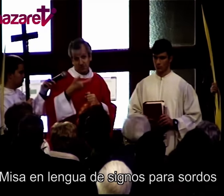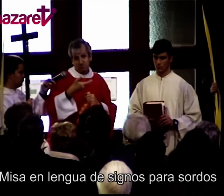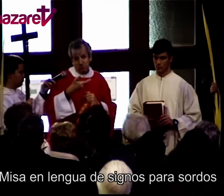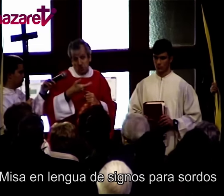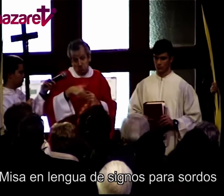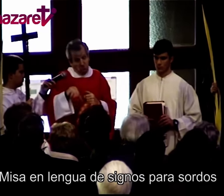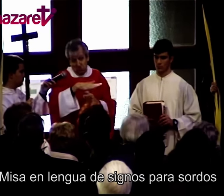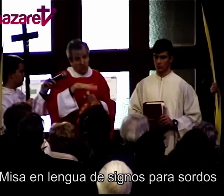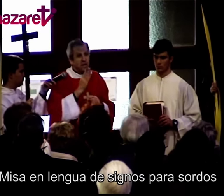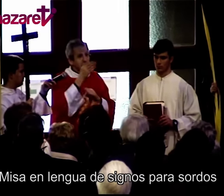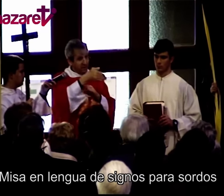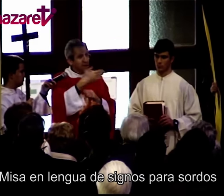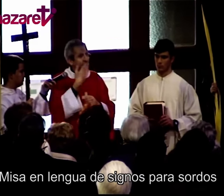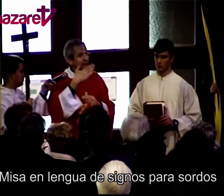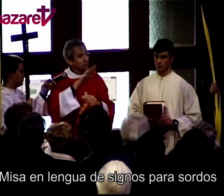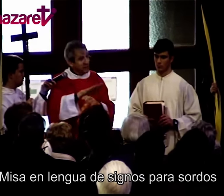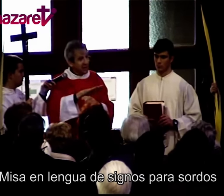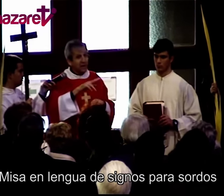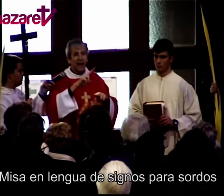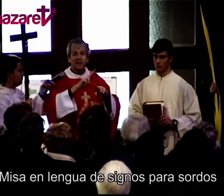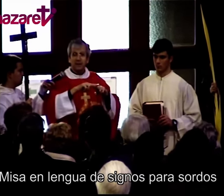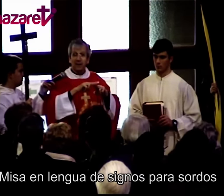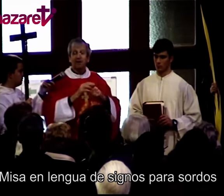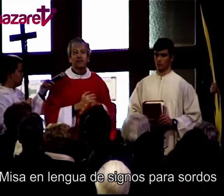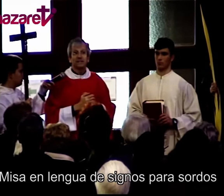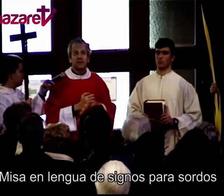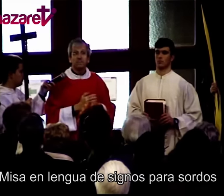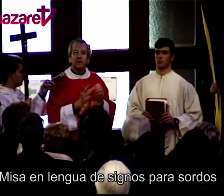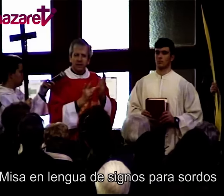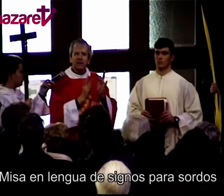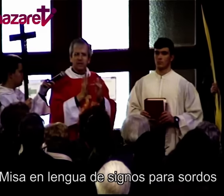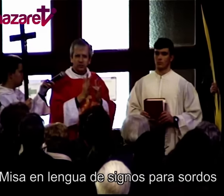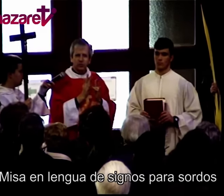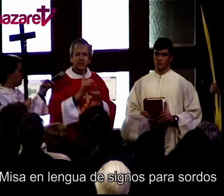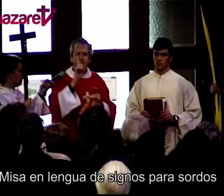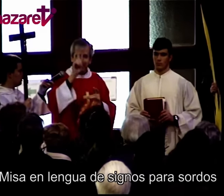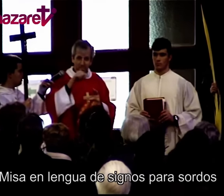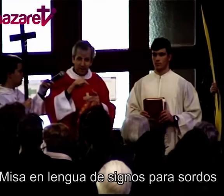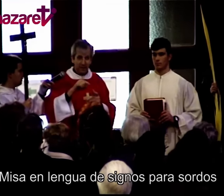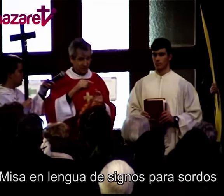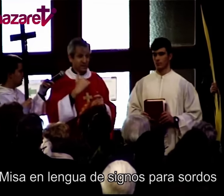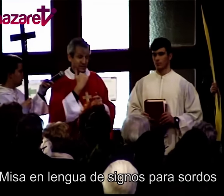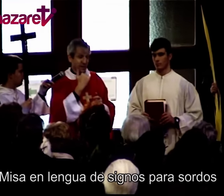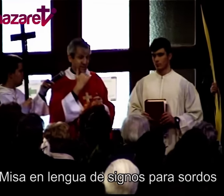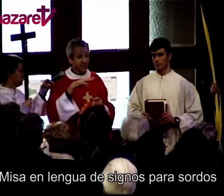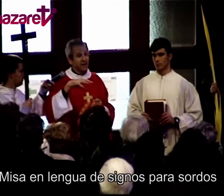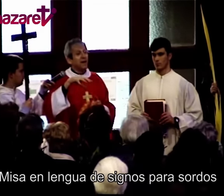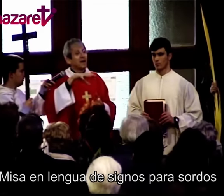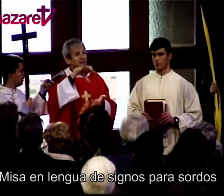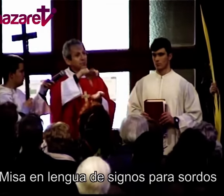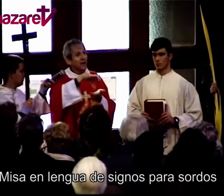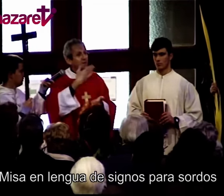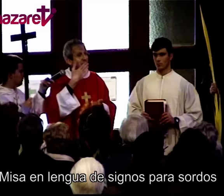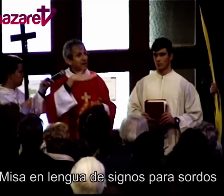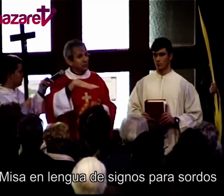personas iban a Jerusalén a celebrar la fiesta. Jesús también, y sabéis que